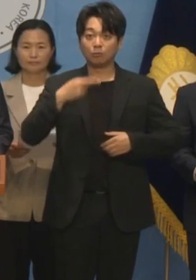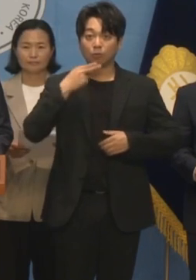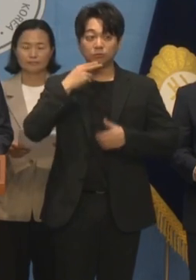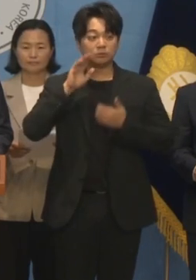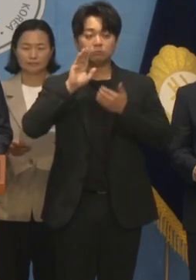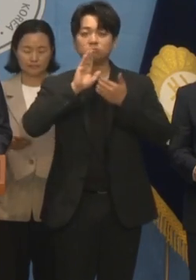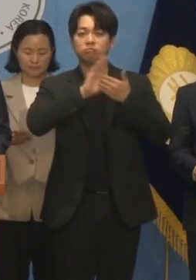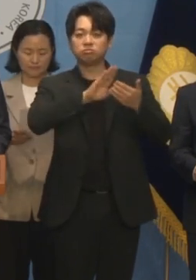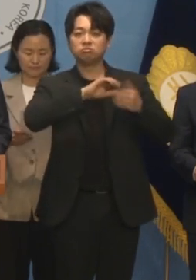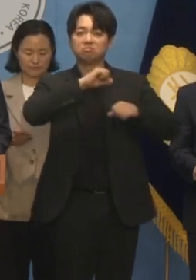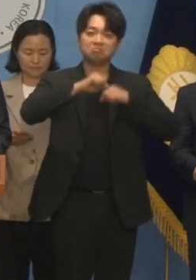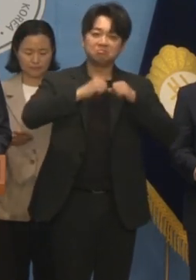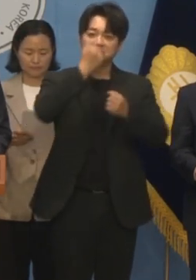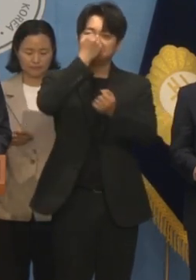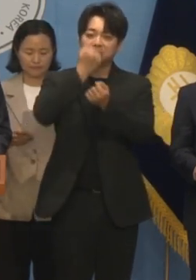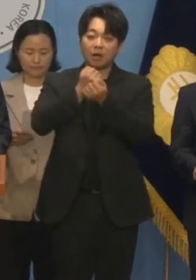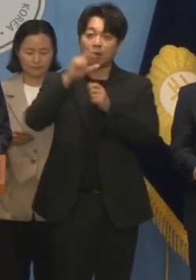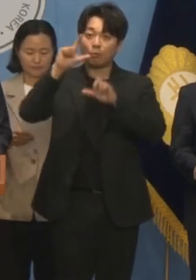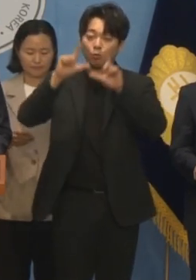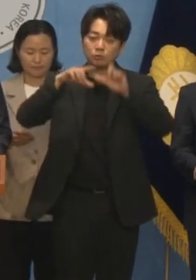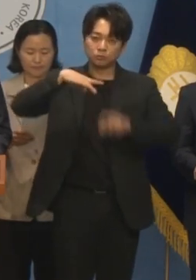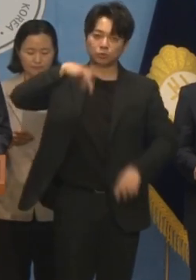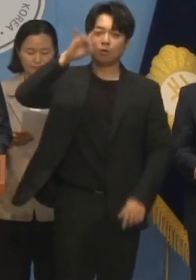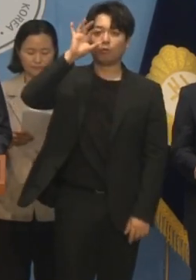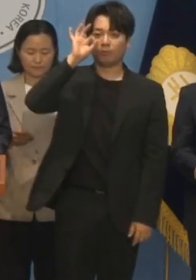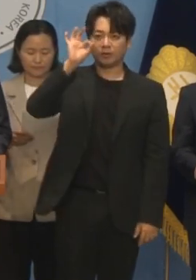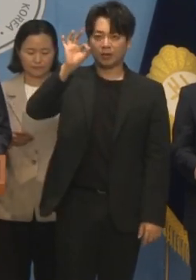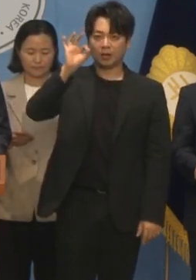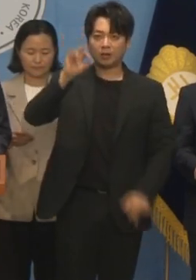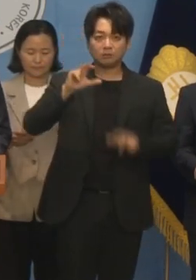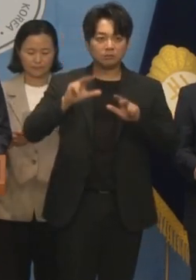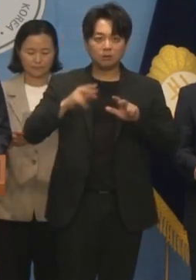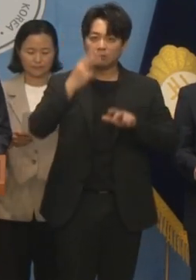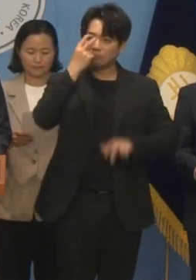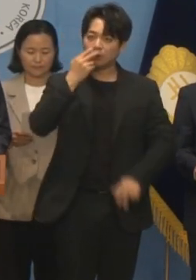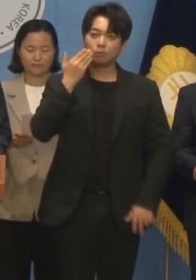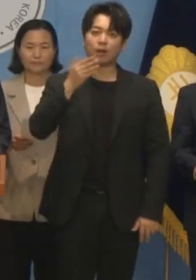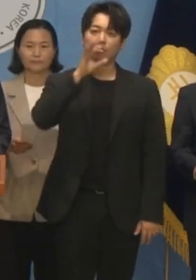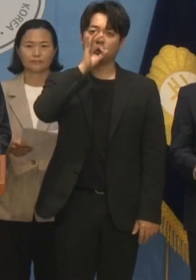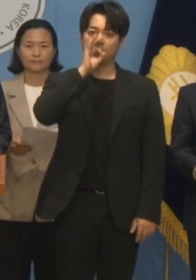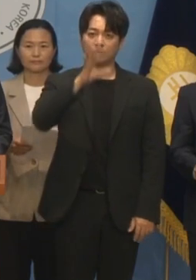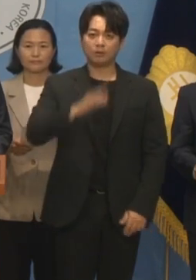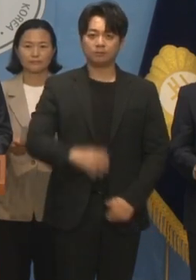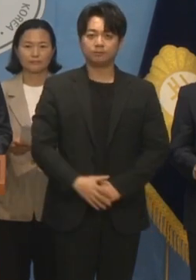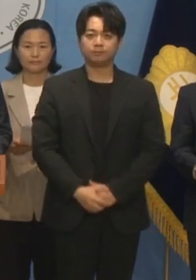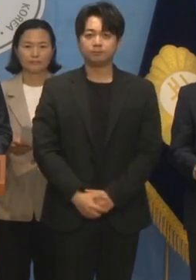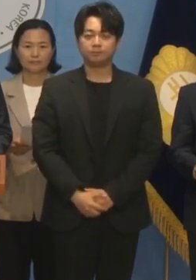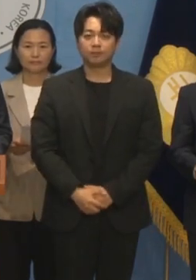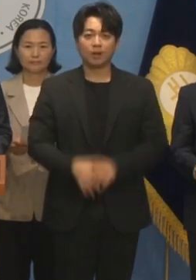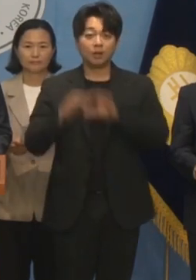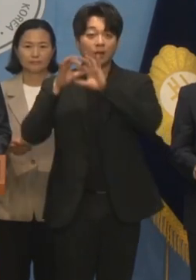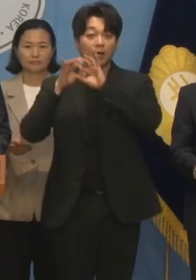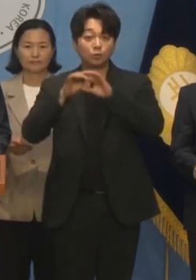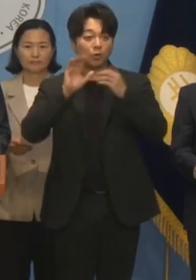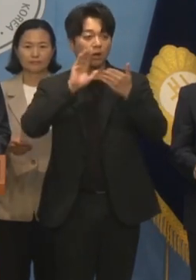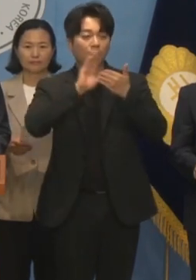적이 있으십니까? 더는 안 됩니다. 이런 식으로 거부권 행사가 계속돼서는 안